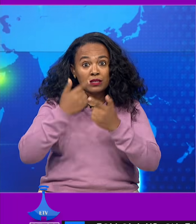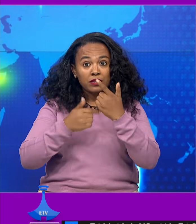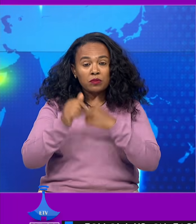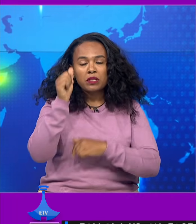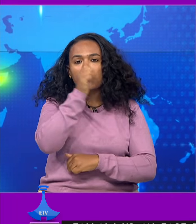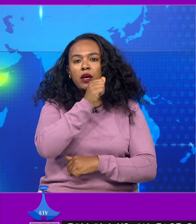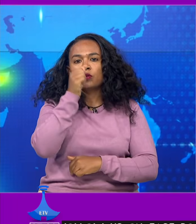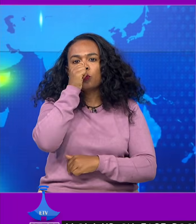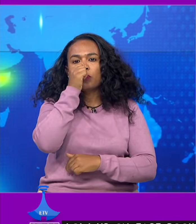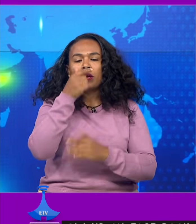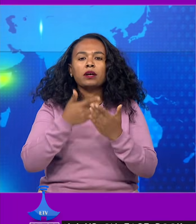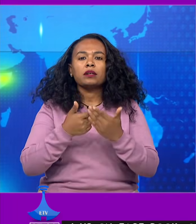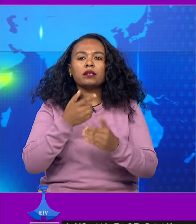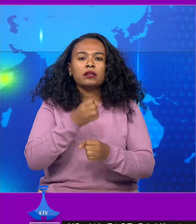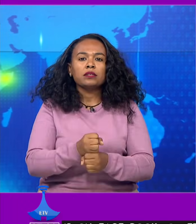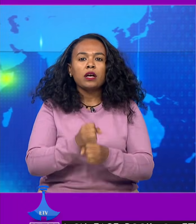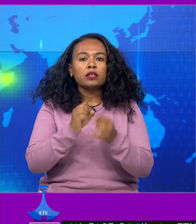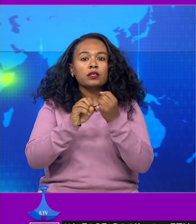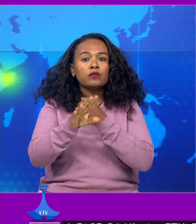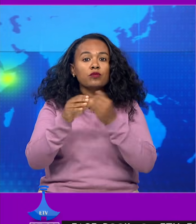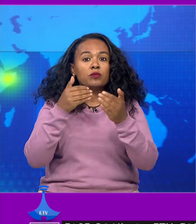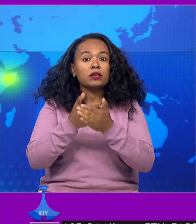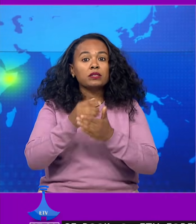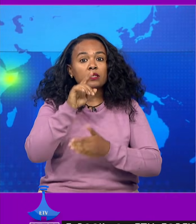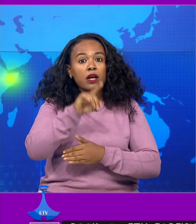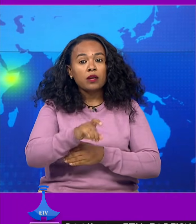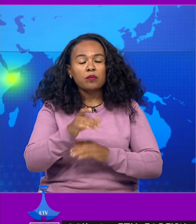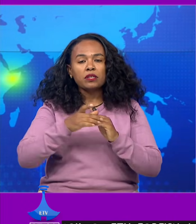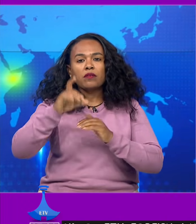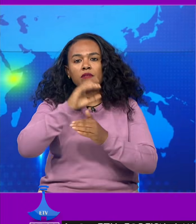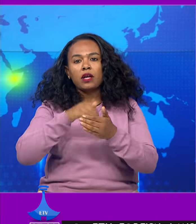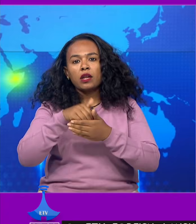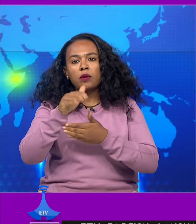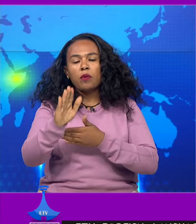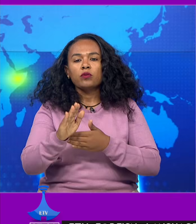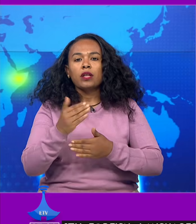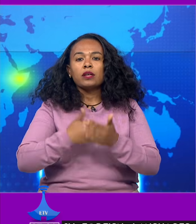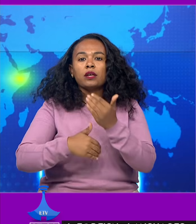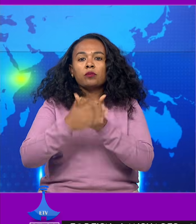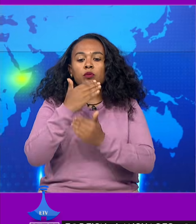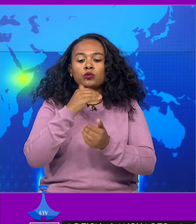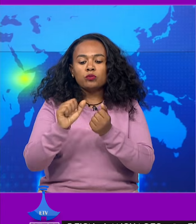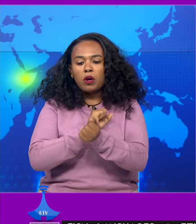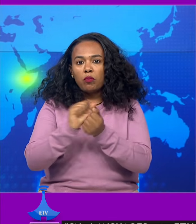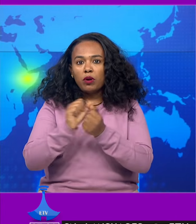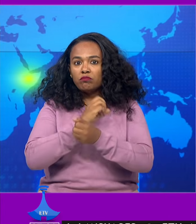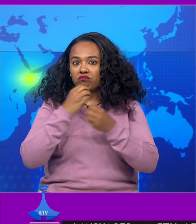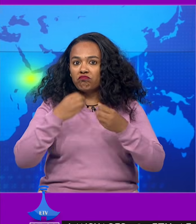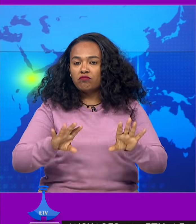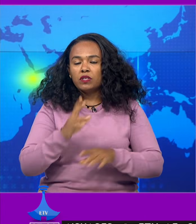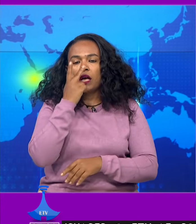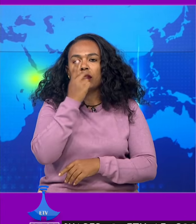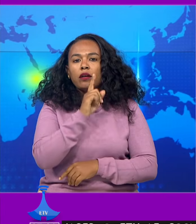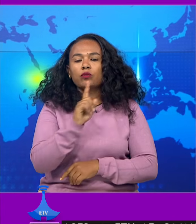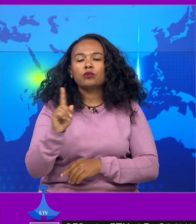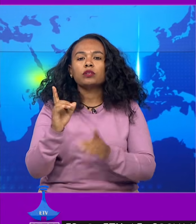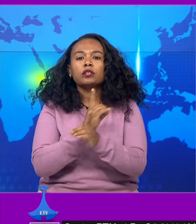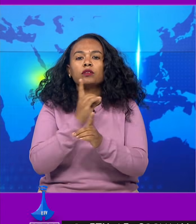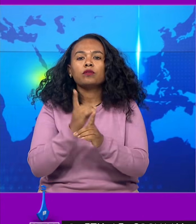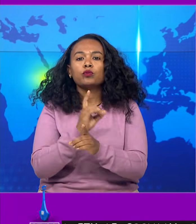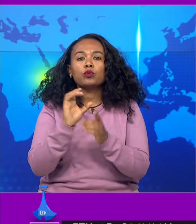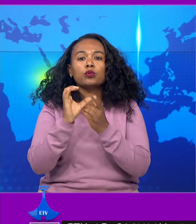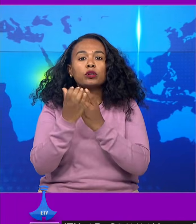ኢትዮጵያ ራዕይን ሰንቃ ዘርፉን መድረስ ካለበት ከፍታ ለማውጣት ትቢያ የለበሱትን አቧራቸውን አራግፈው ያልታዩትን የተፈጥሮ